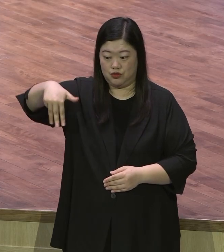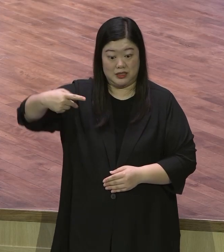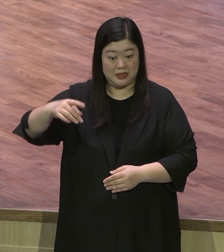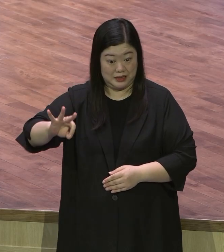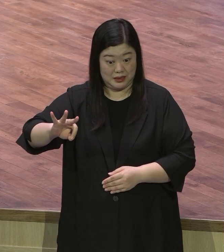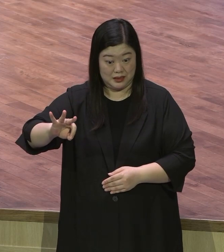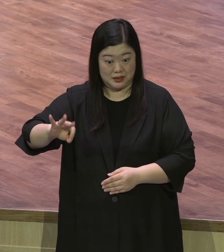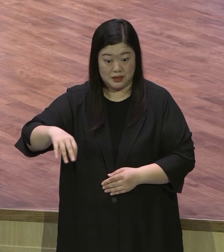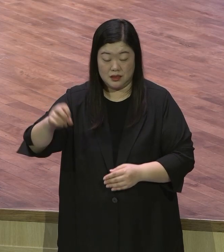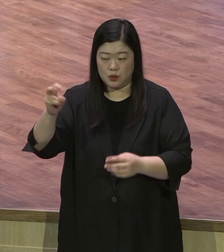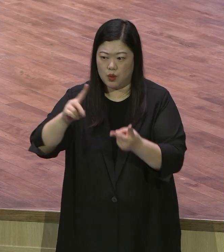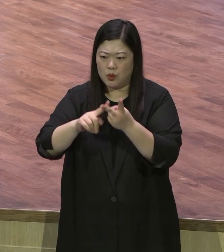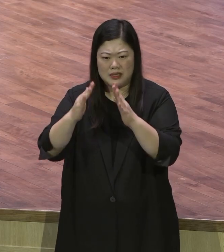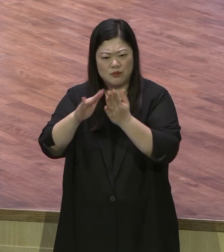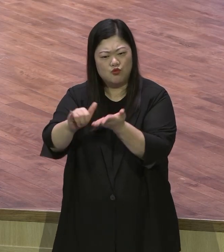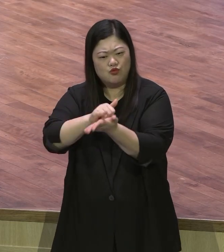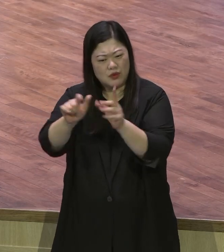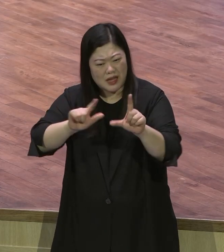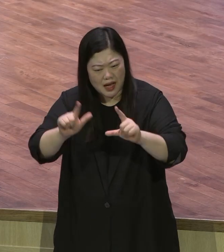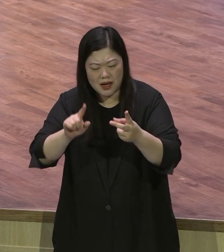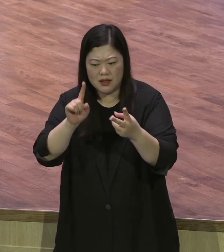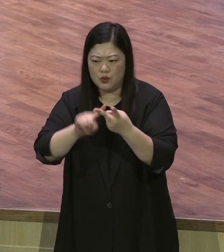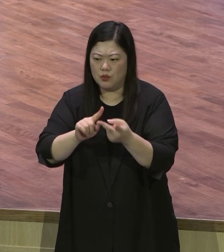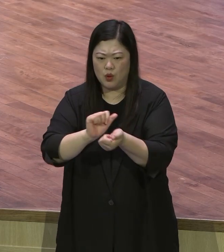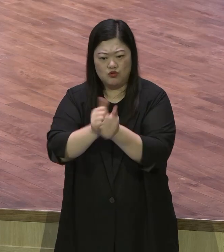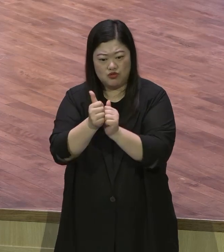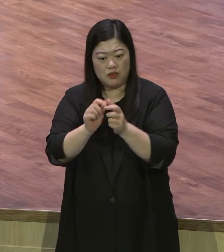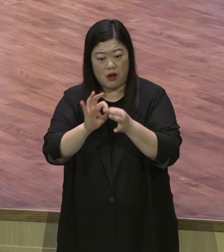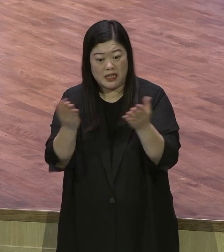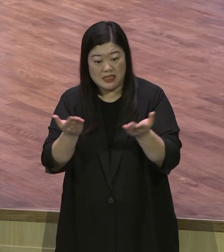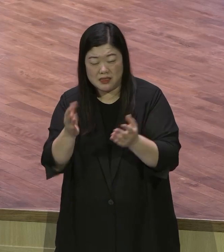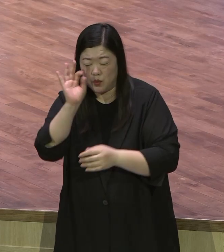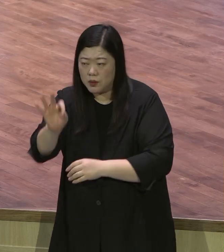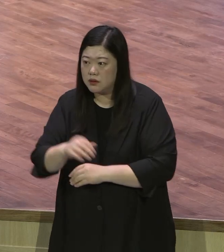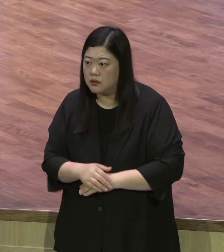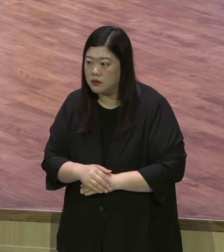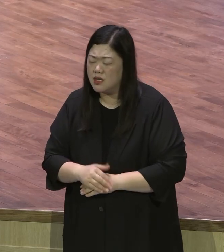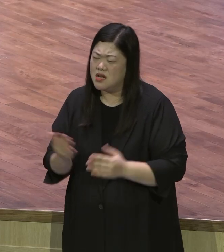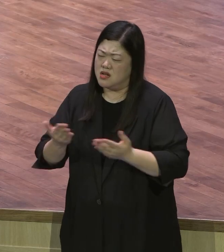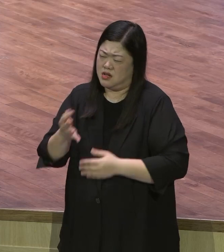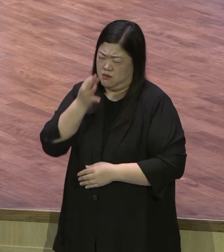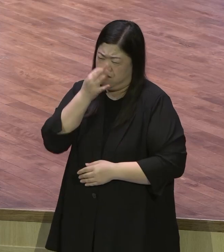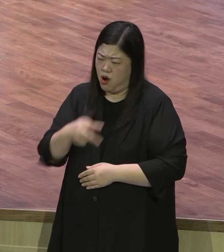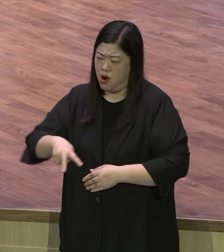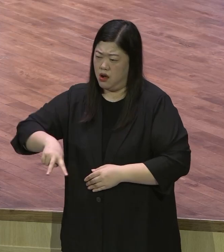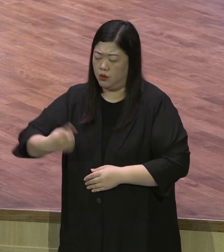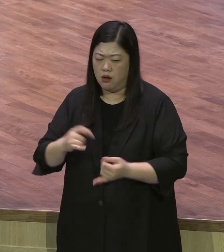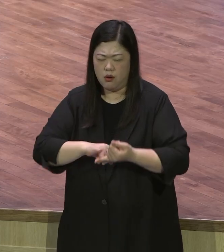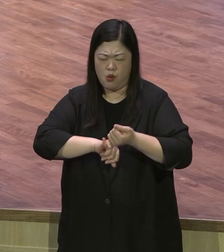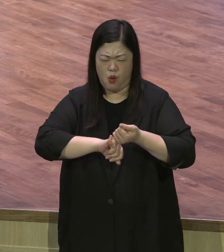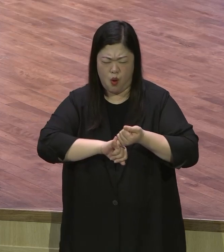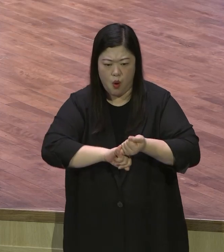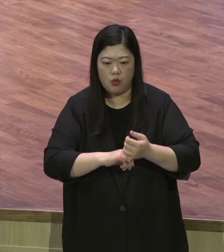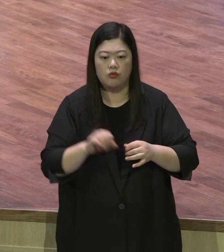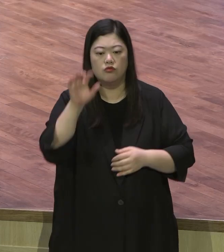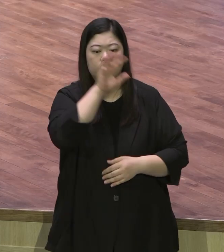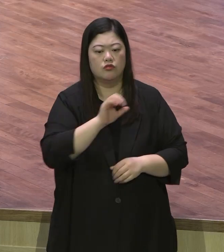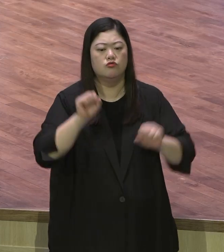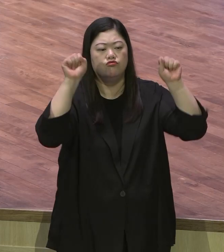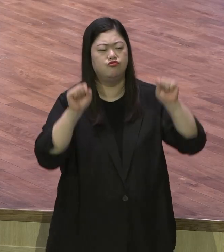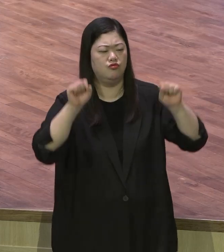막 의사들 막 상주 딱 퇴근하면요 바로 체육관 가요. 가서 막 한 시간 두 시간 막 운동하고 혈사하고 그래 막